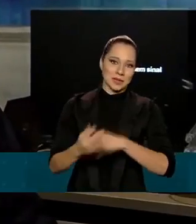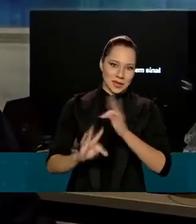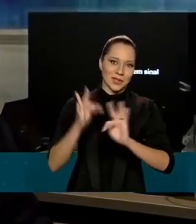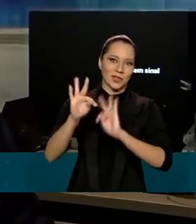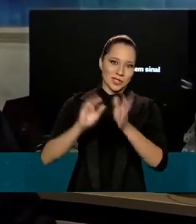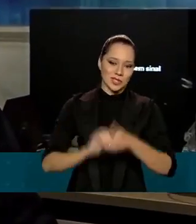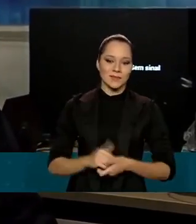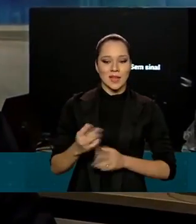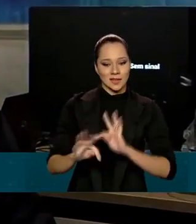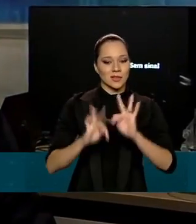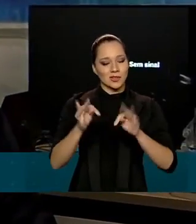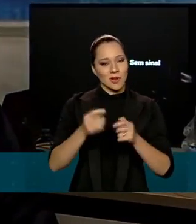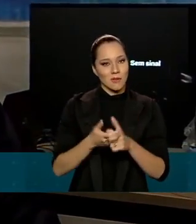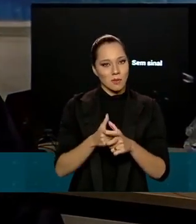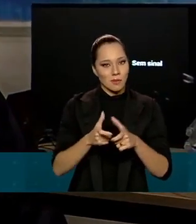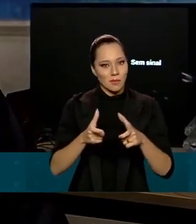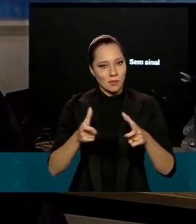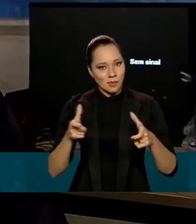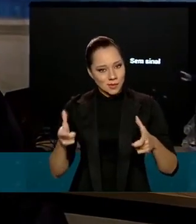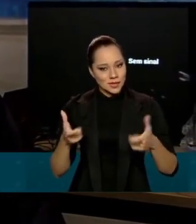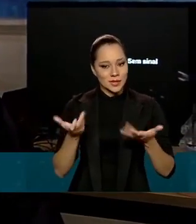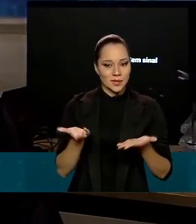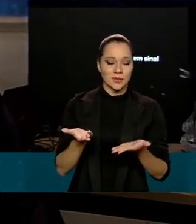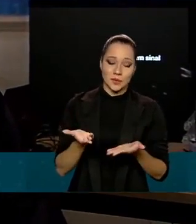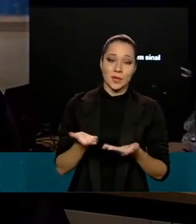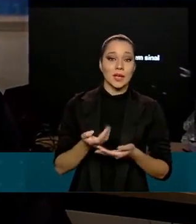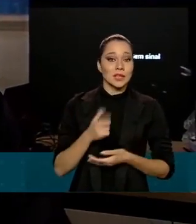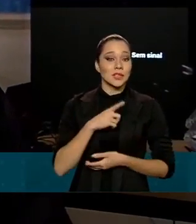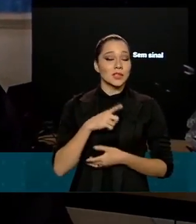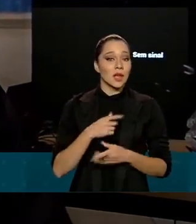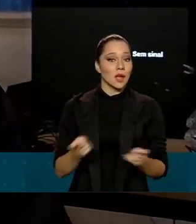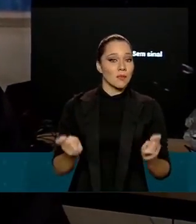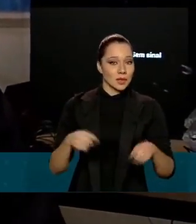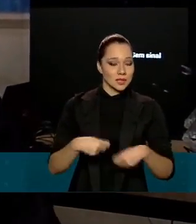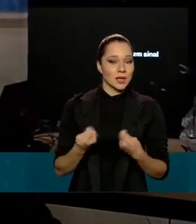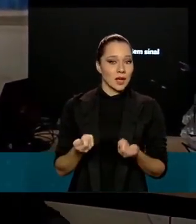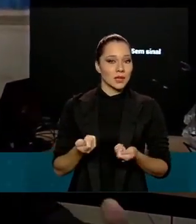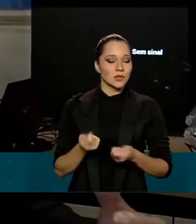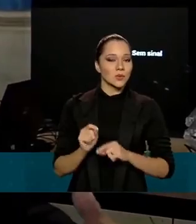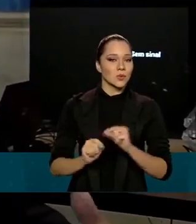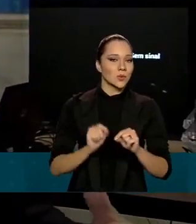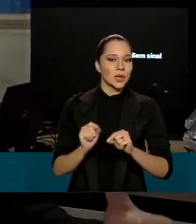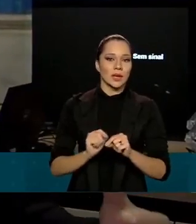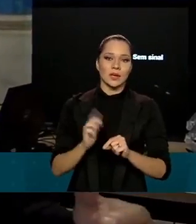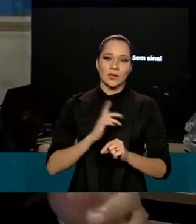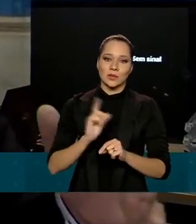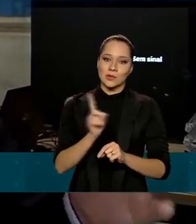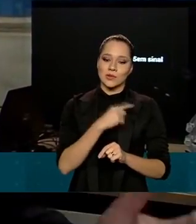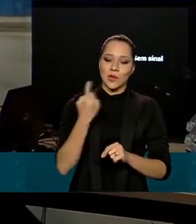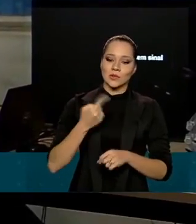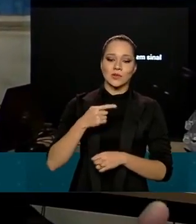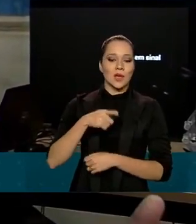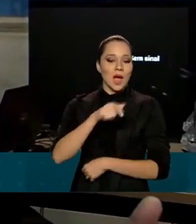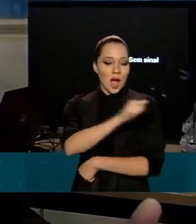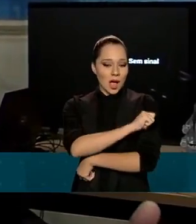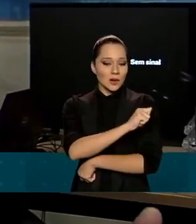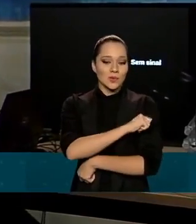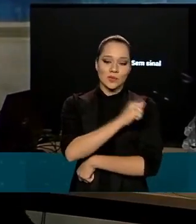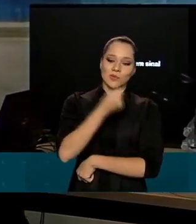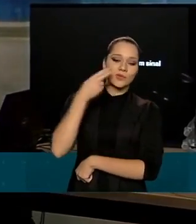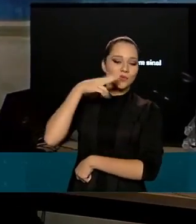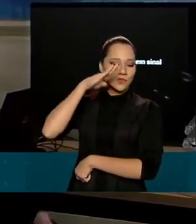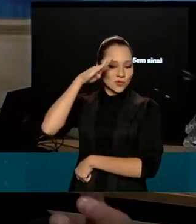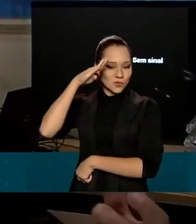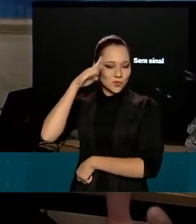tecnologia. A tecnologia ela cresce exponencialmente. Nós temos a capacidade nos nossos universitários, vamos chamar